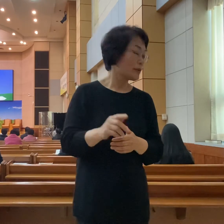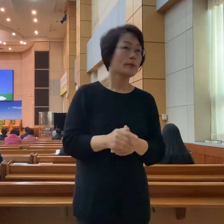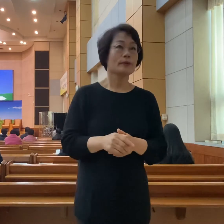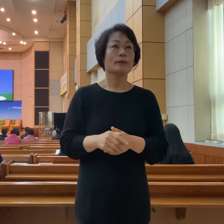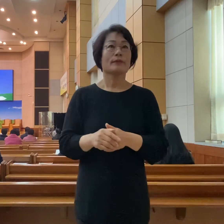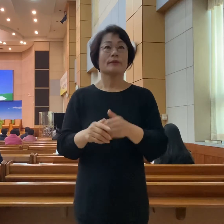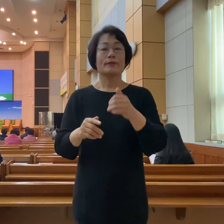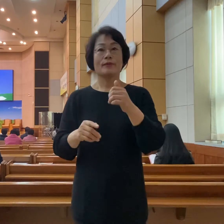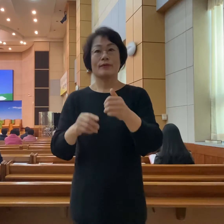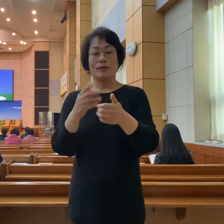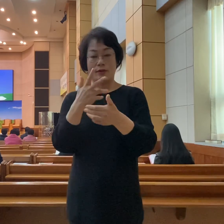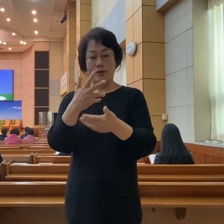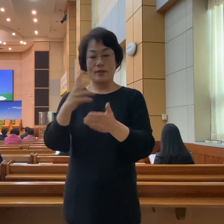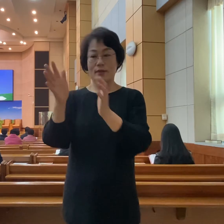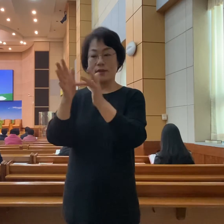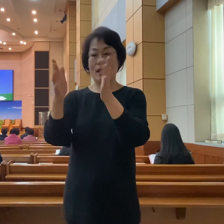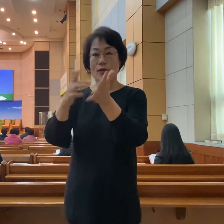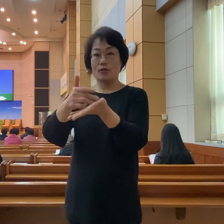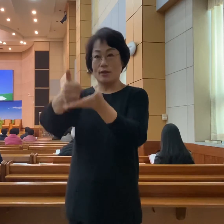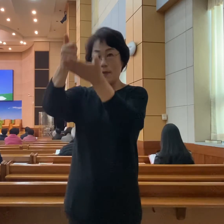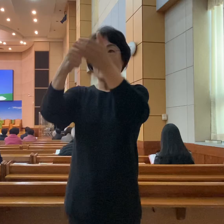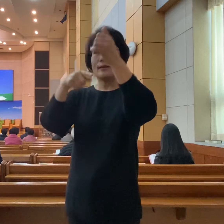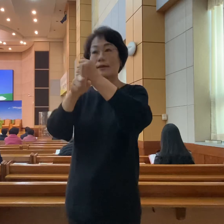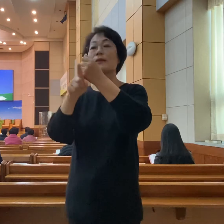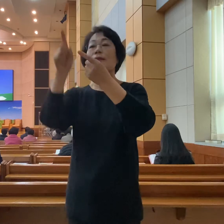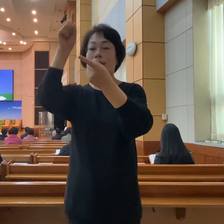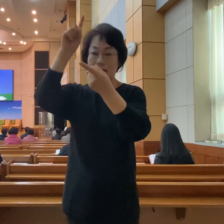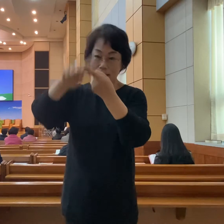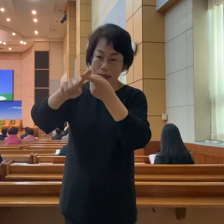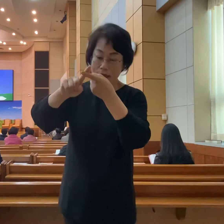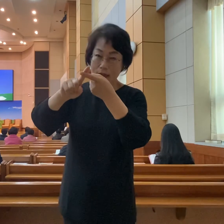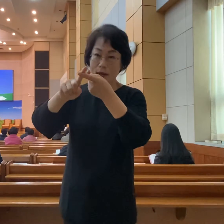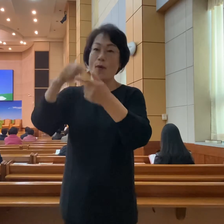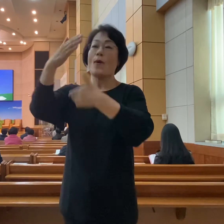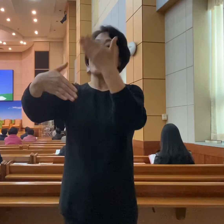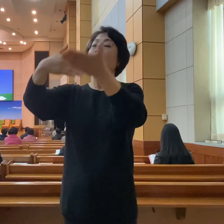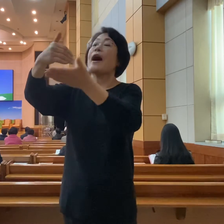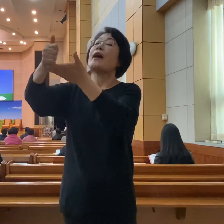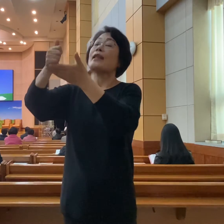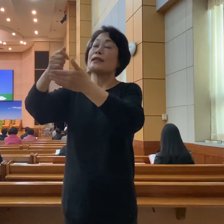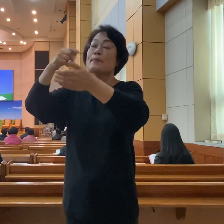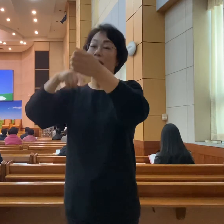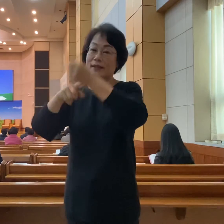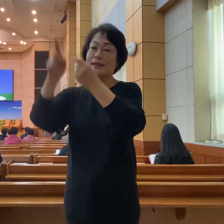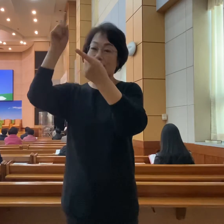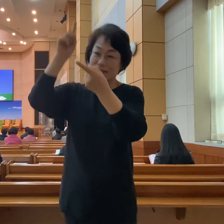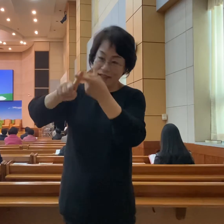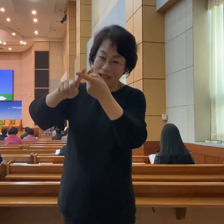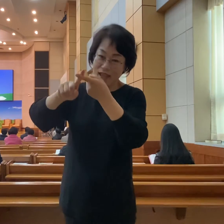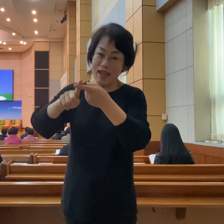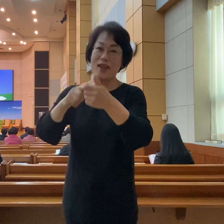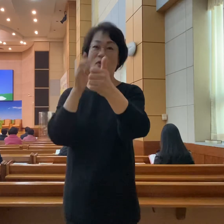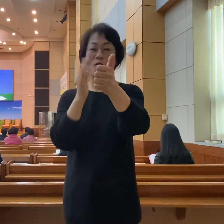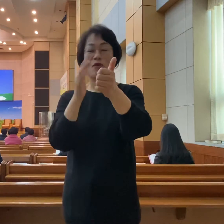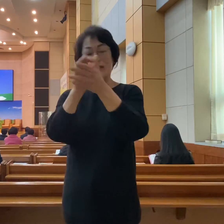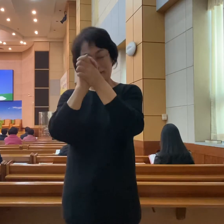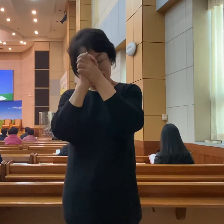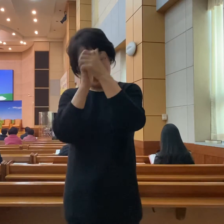그의 뜻대로 무엇을 구하면 들으시고, 하나님의 뜻대로 무엇을 구하면 들으시고,